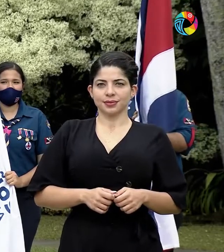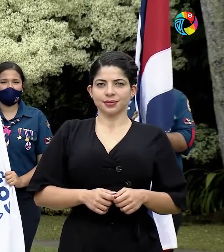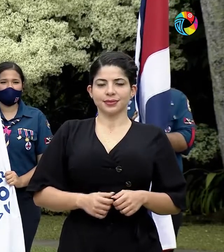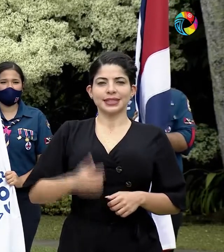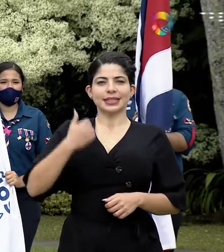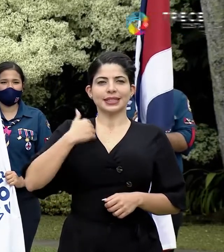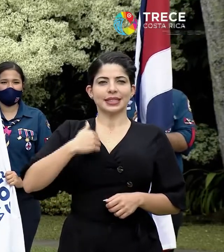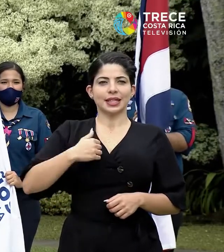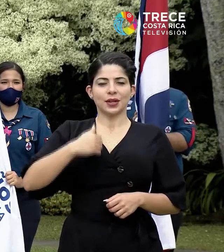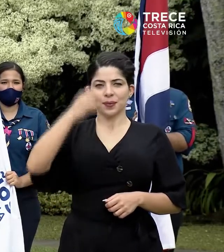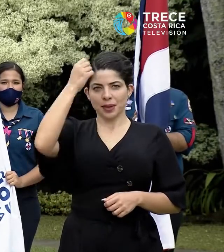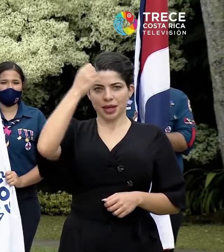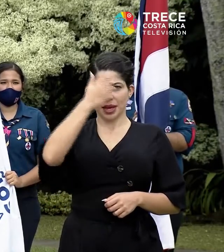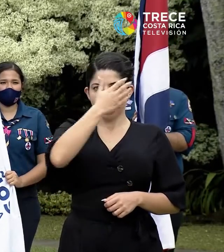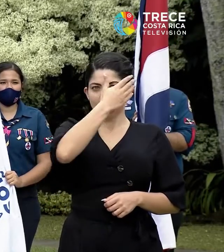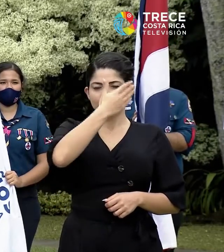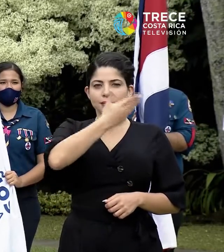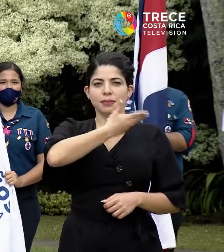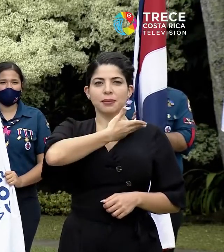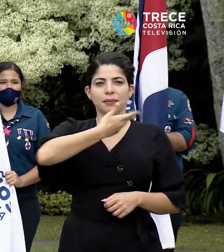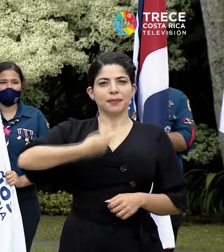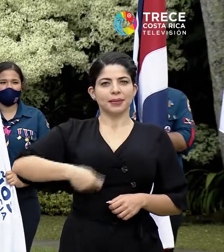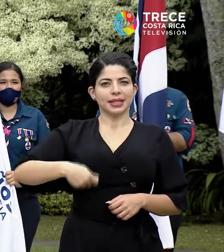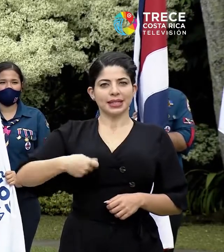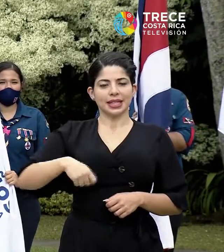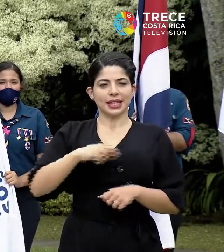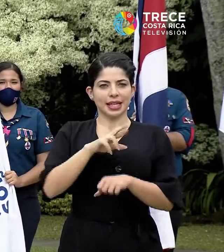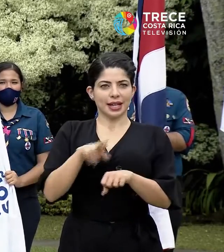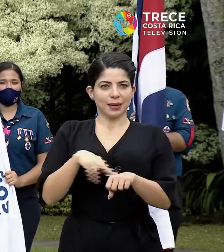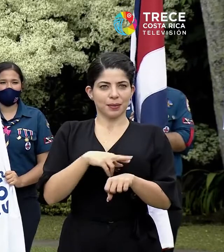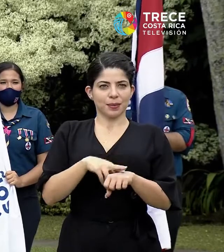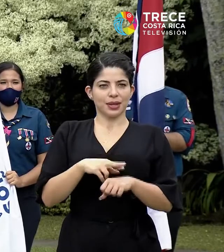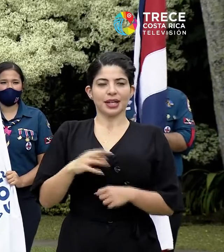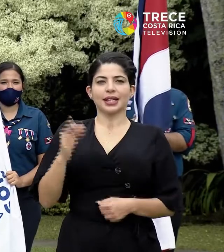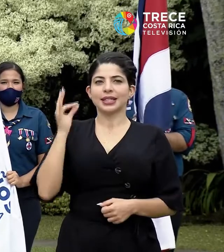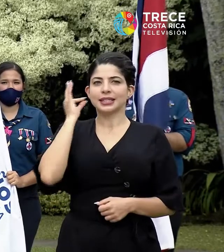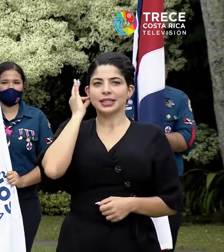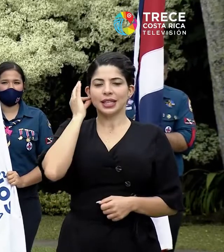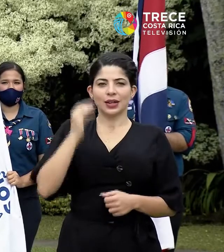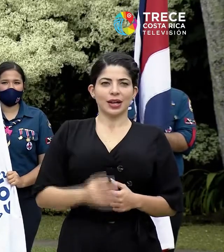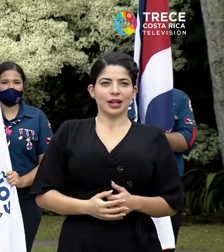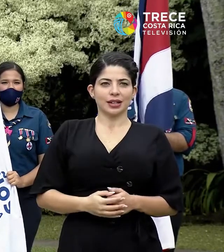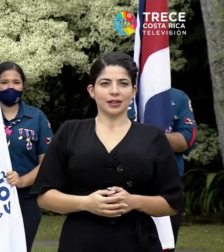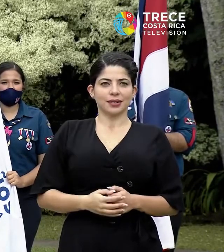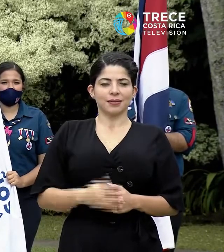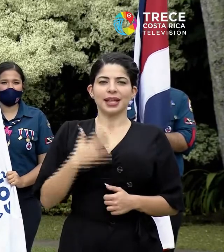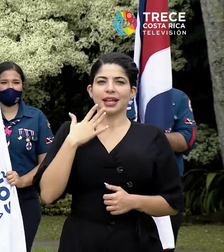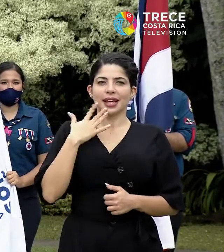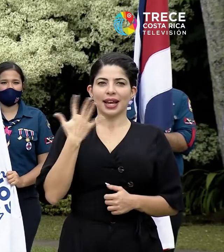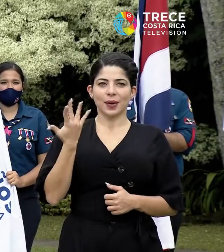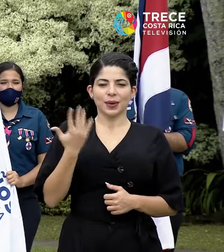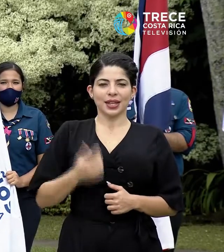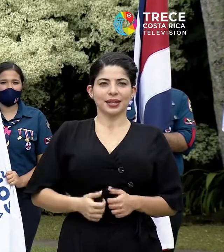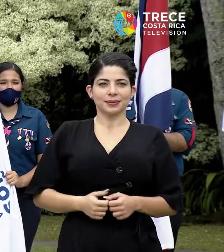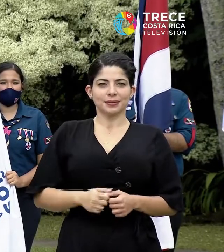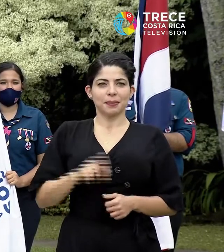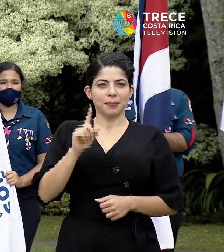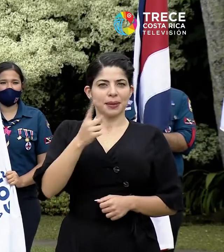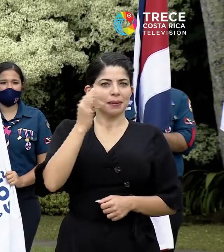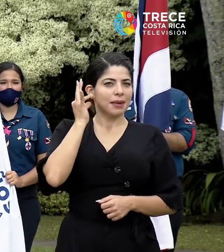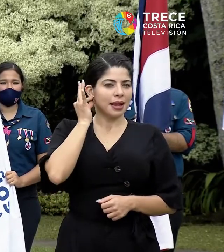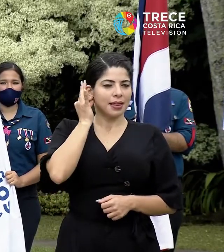Señor Carlos Alvarado, presidente de la República, señora doña Claudia Dobles, primera dama